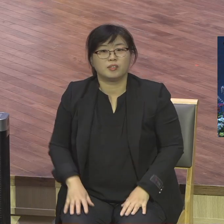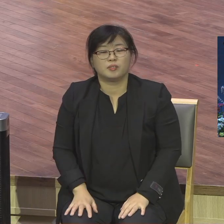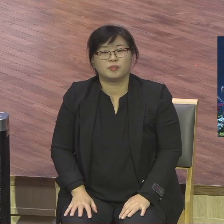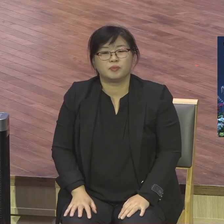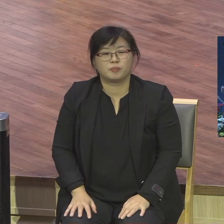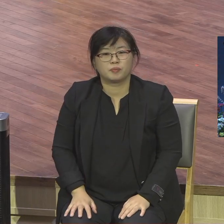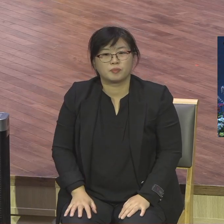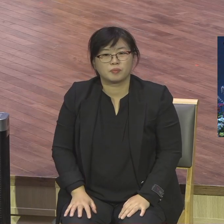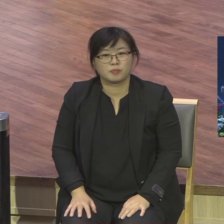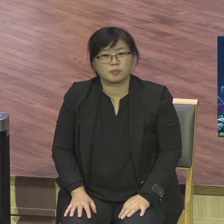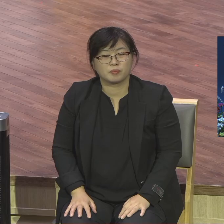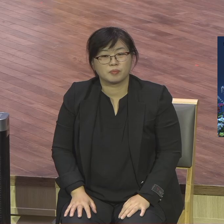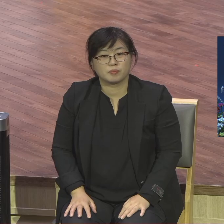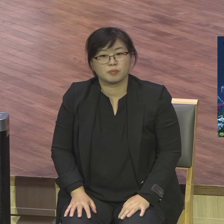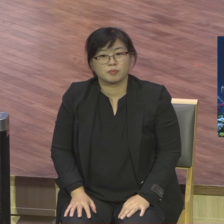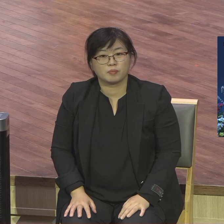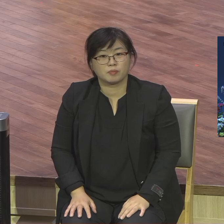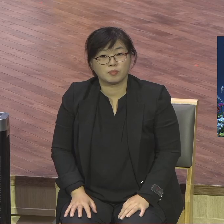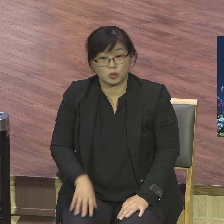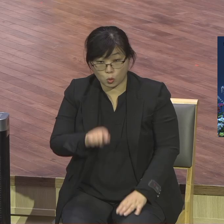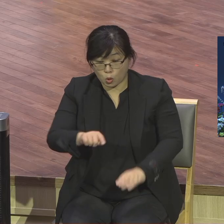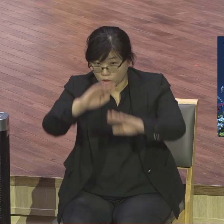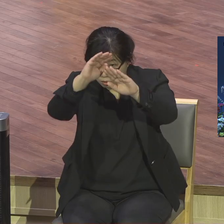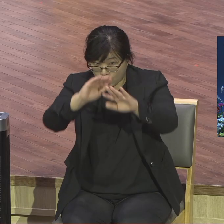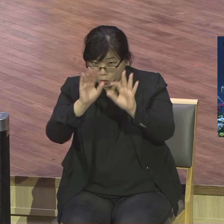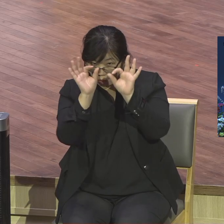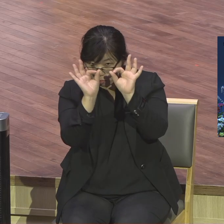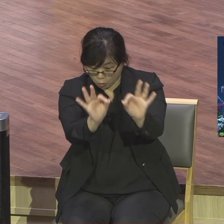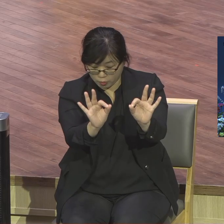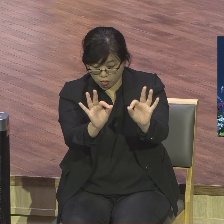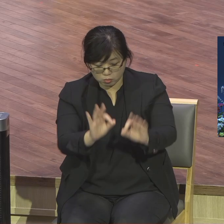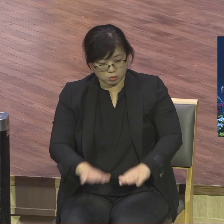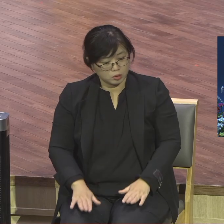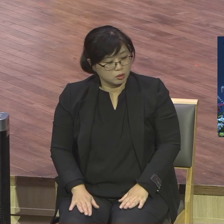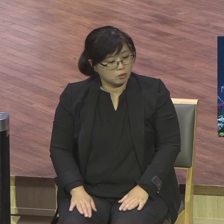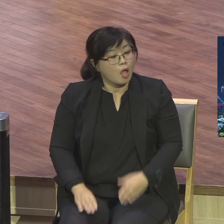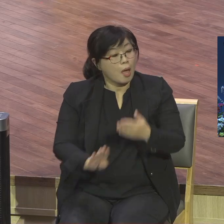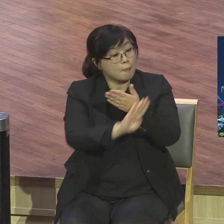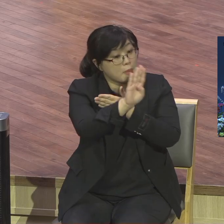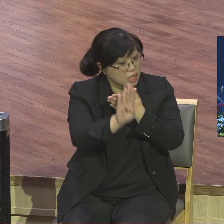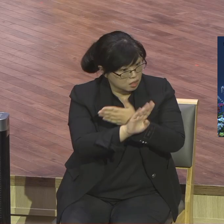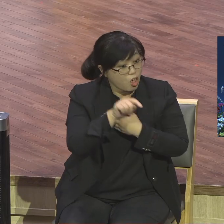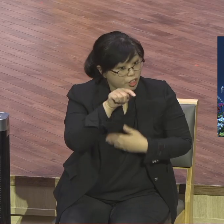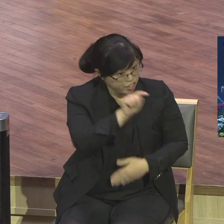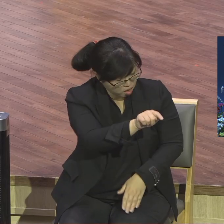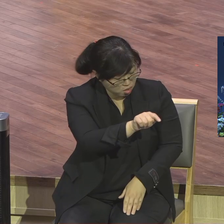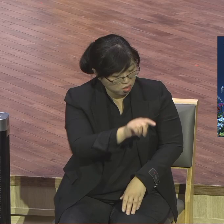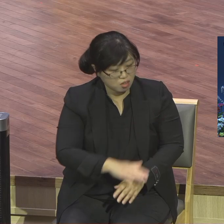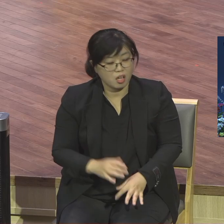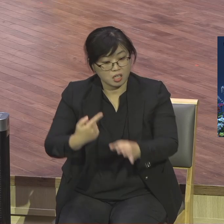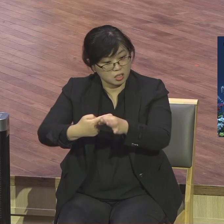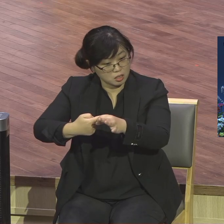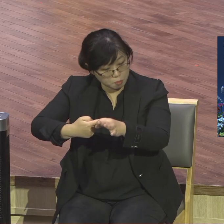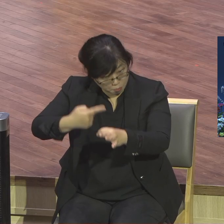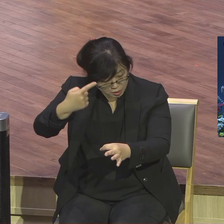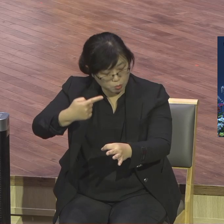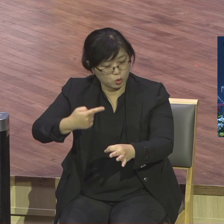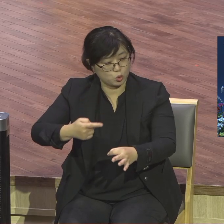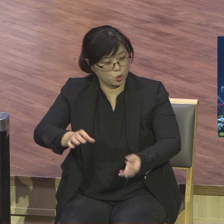바리새인들의 외식은 책망하셨지만은 그들의 십일조를 구별하여 드린 것은 그대로 행하라는 말씀이에요